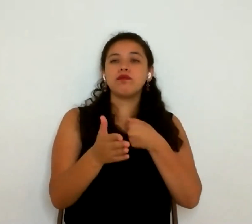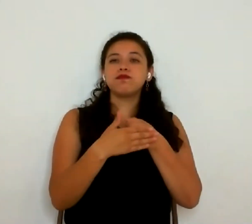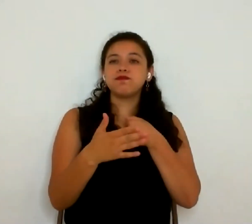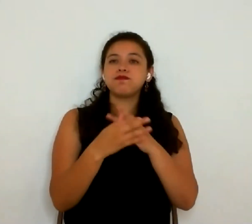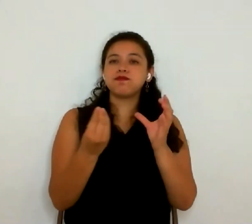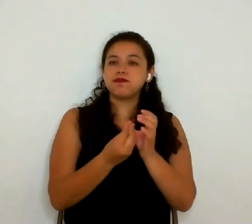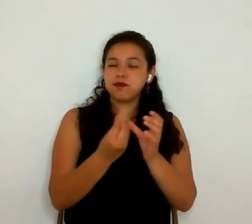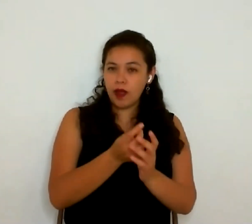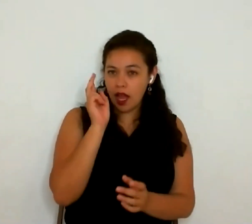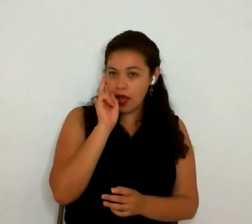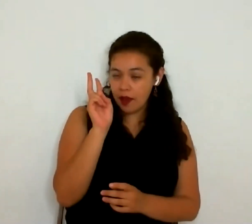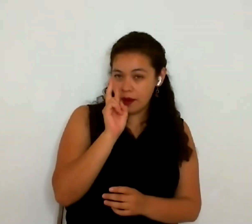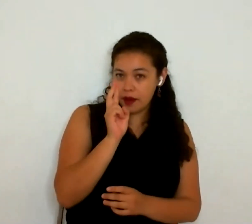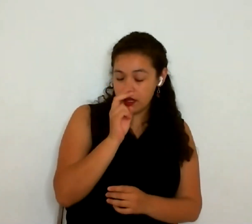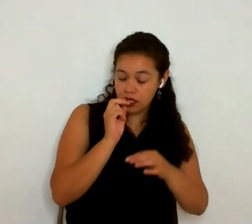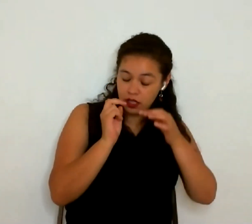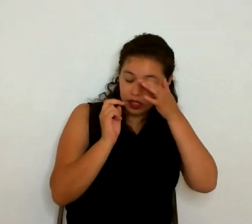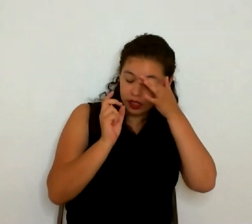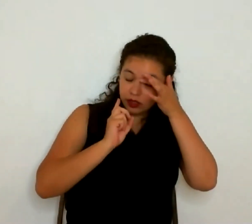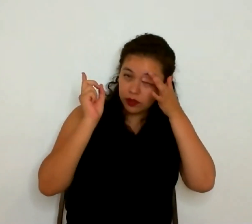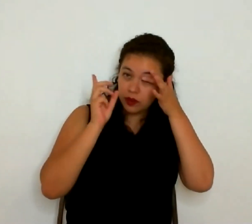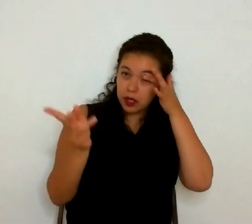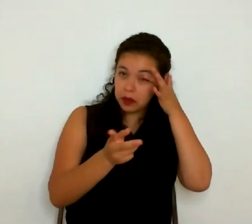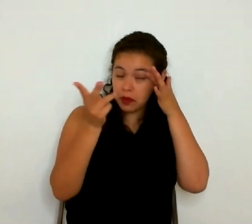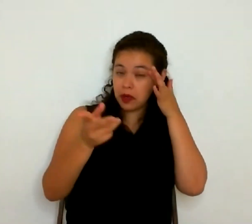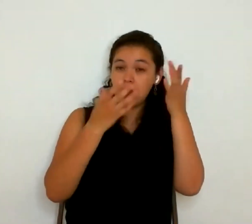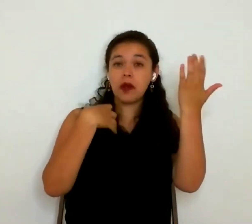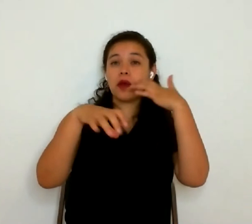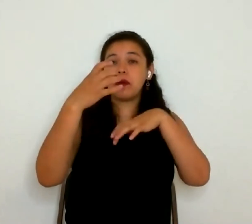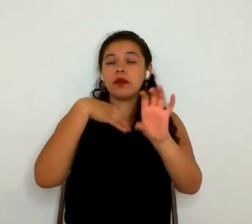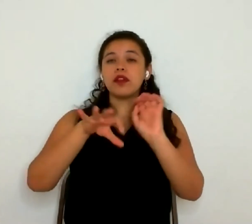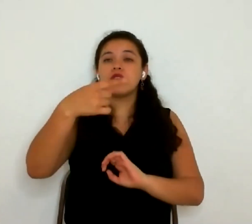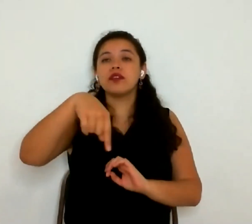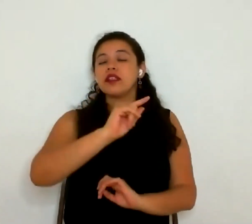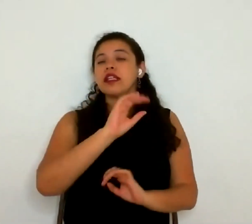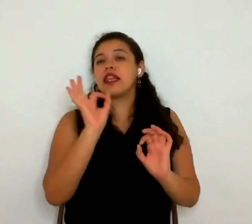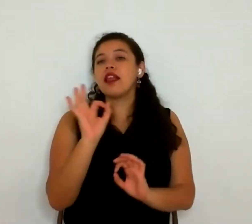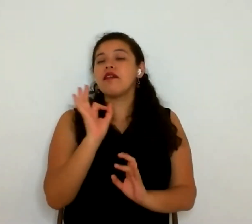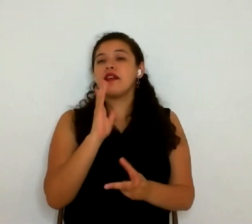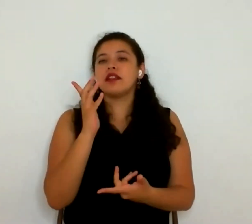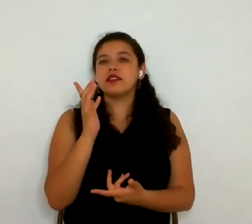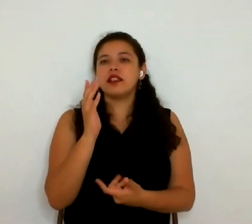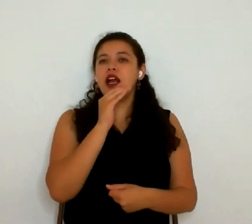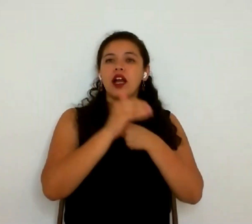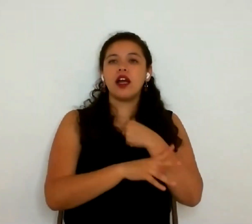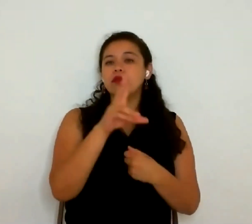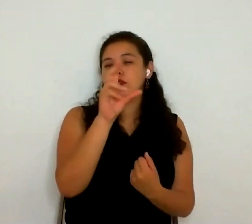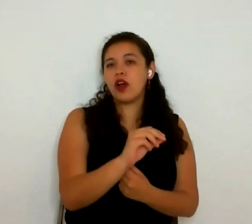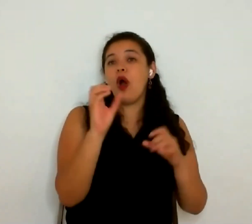cosas dudas preguntas o comentarios que nos pudieran haber quedado incompletos o